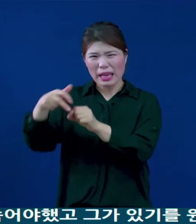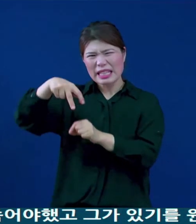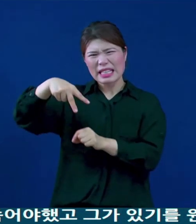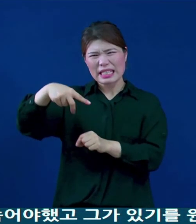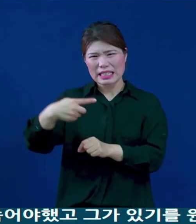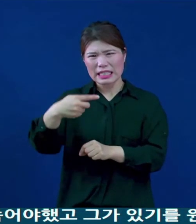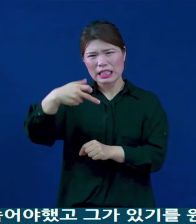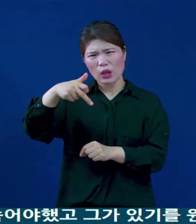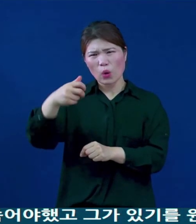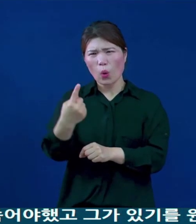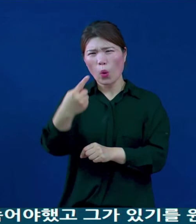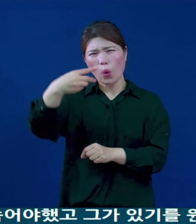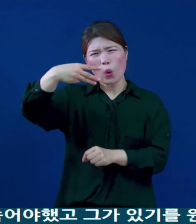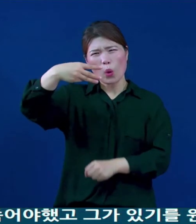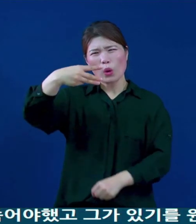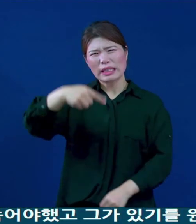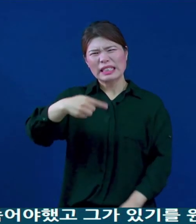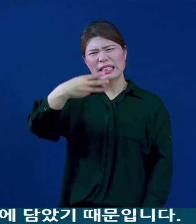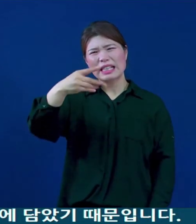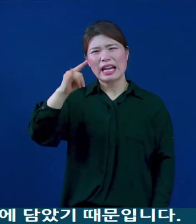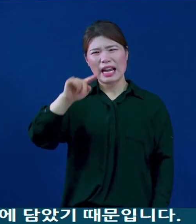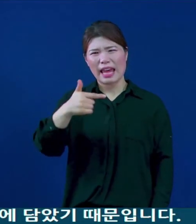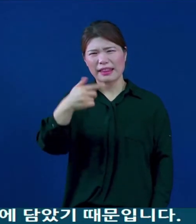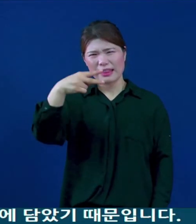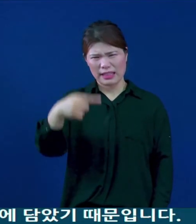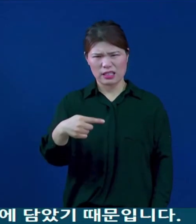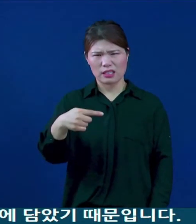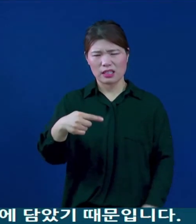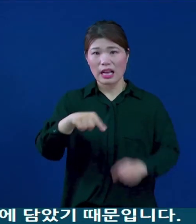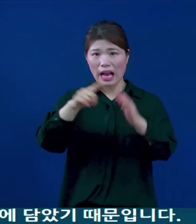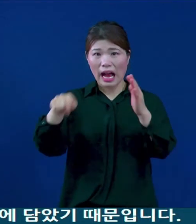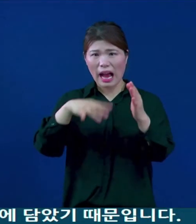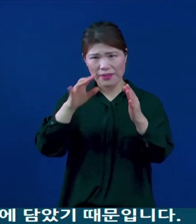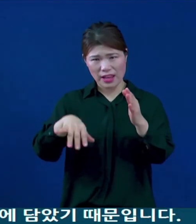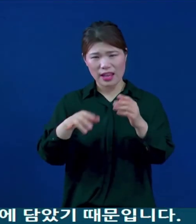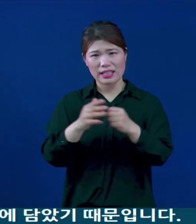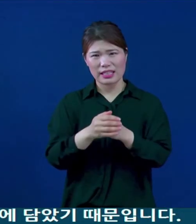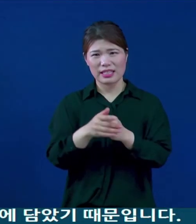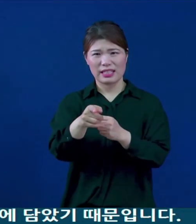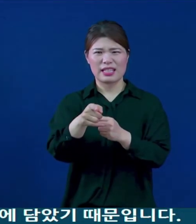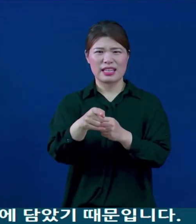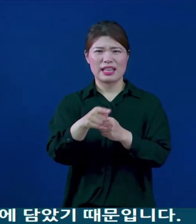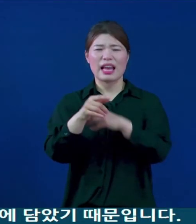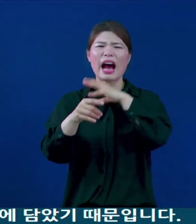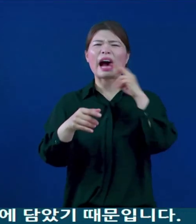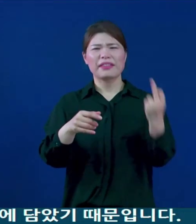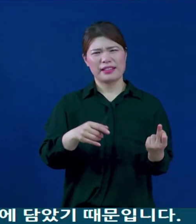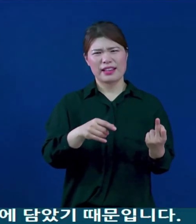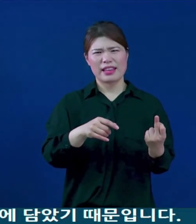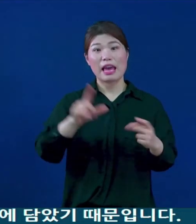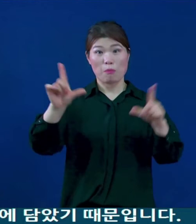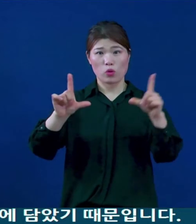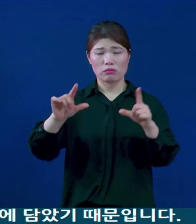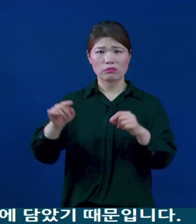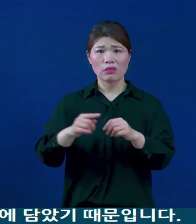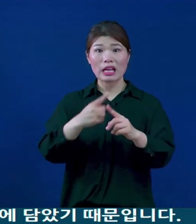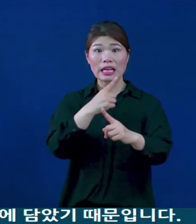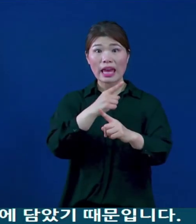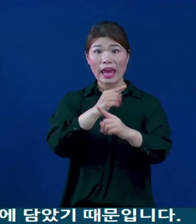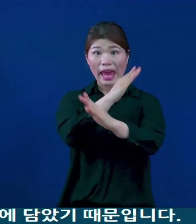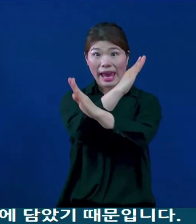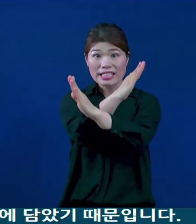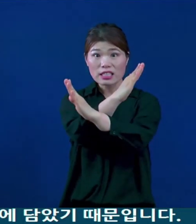쭉 전승에 나와 있는 안드레의 모습인데 가운데 이렇게 두 개를 붙잡고 있죠. 이게 십자가예요. 이